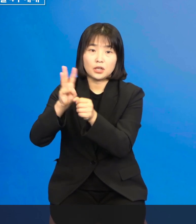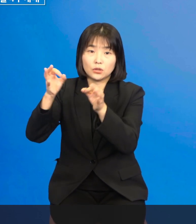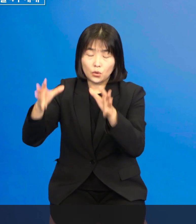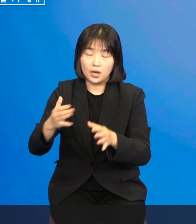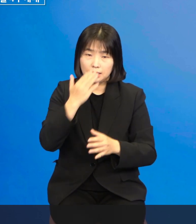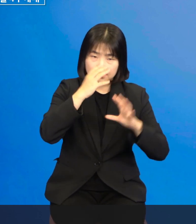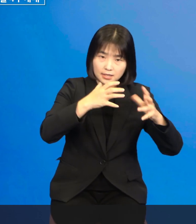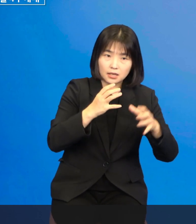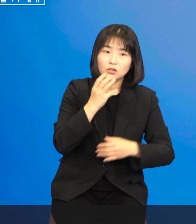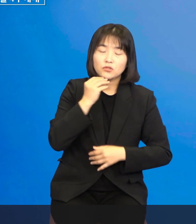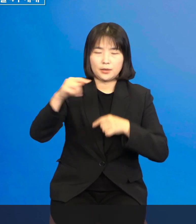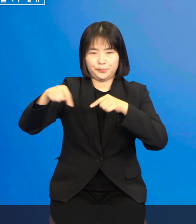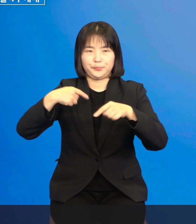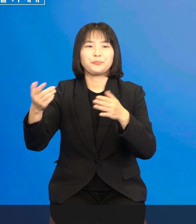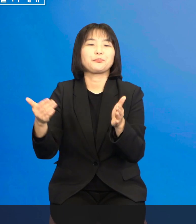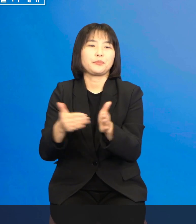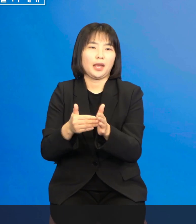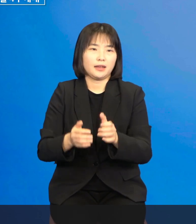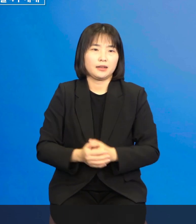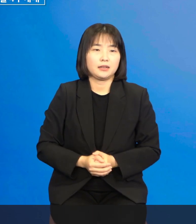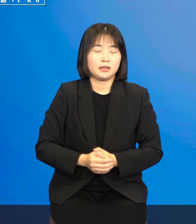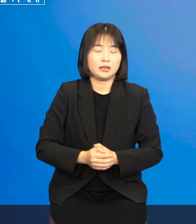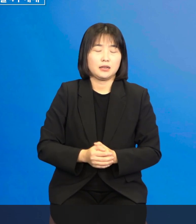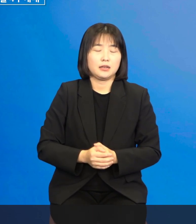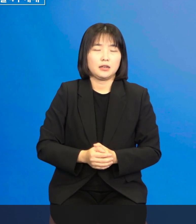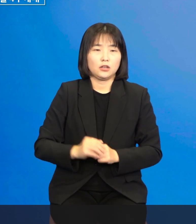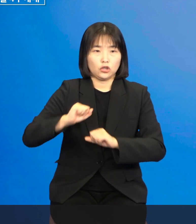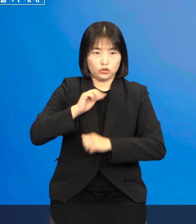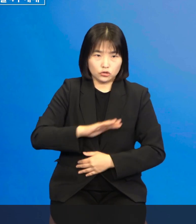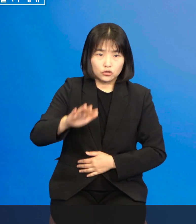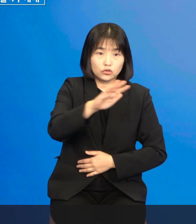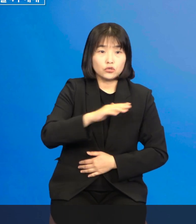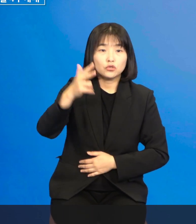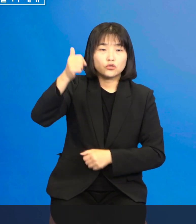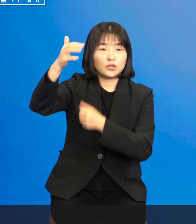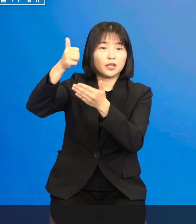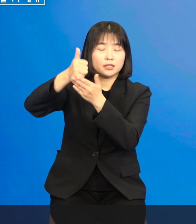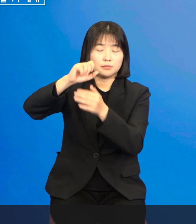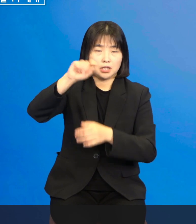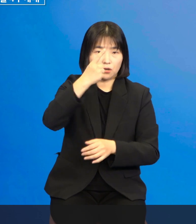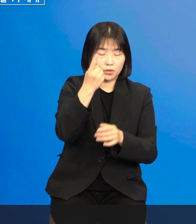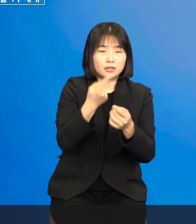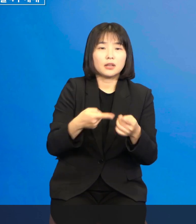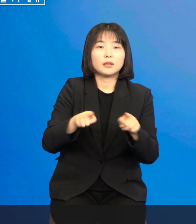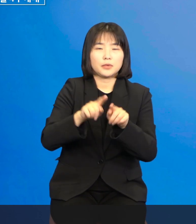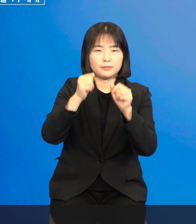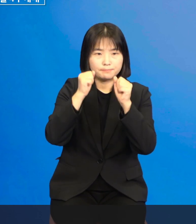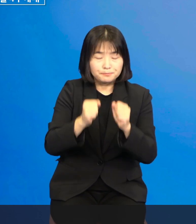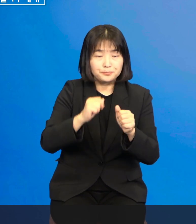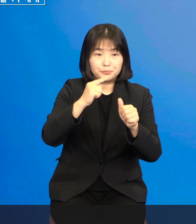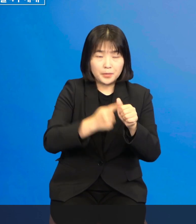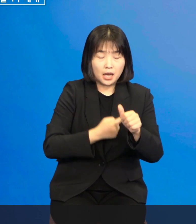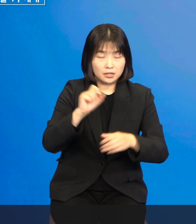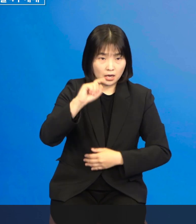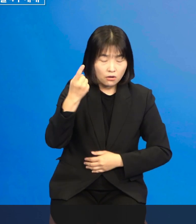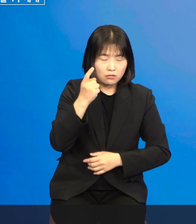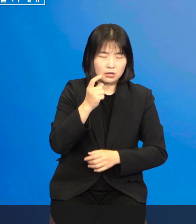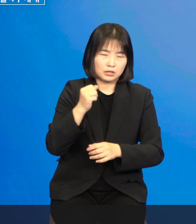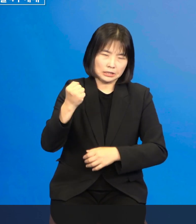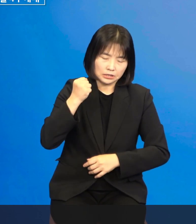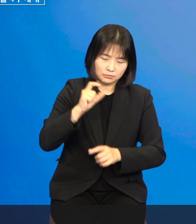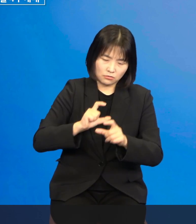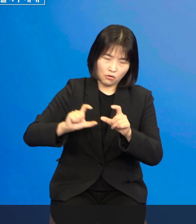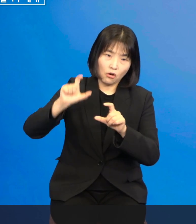온 이스라엘과 유다를 다스렸다. 만군의 주 하나님이 다윗과 함께 계심으로 다윗이